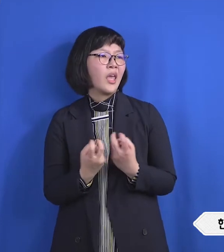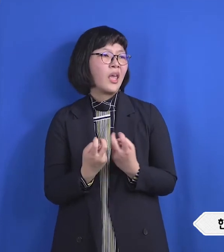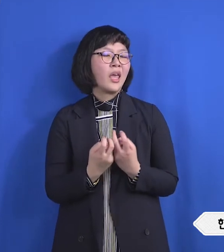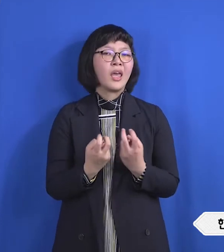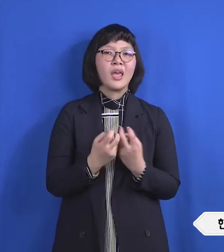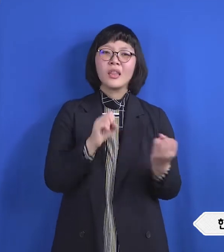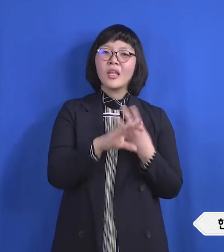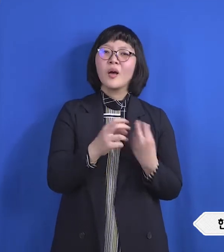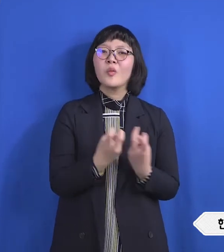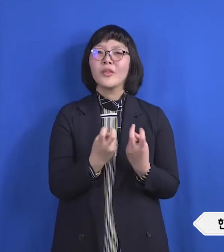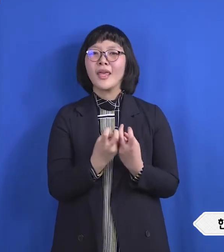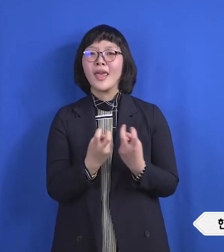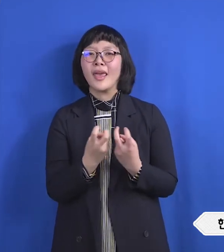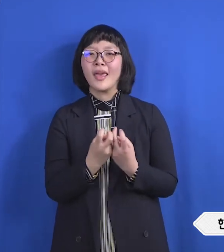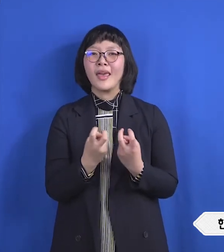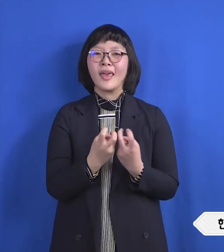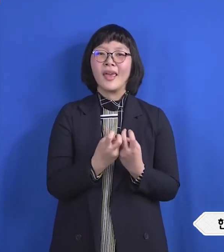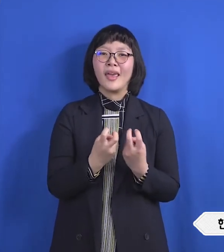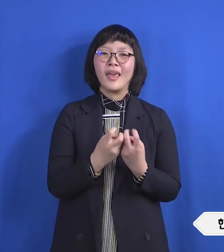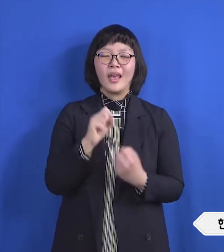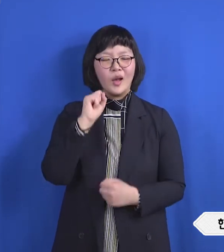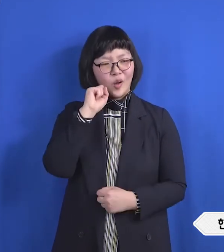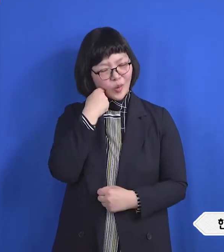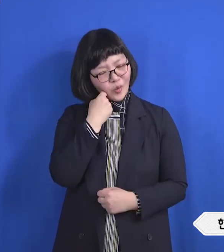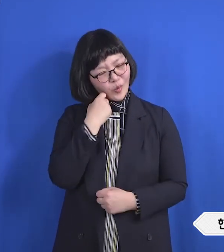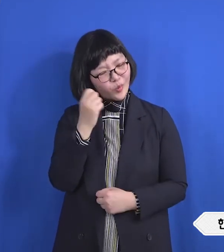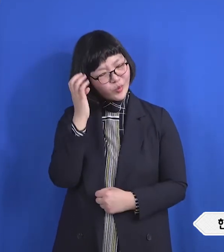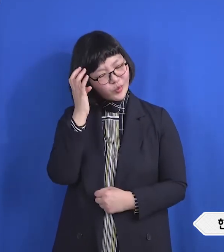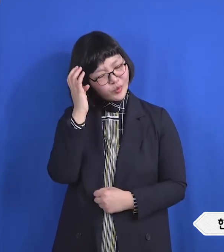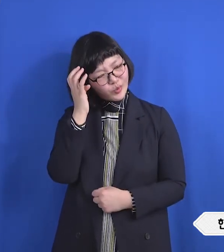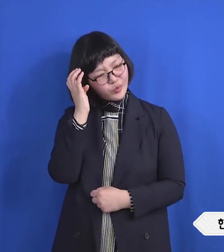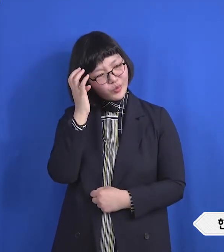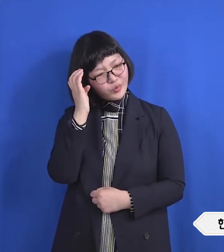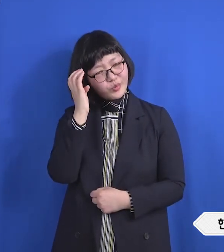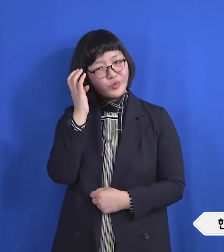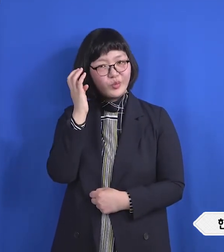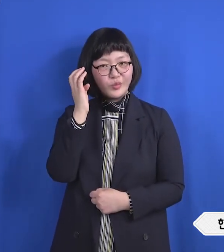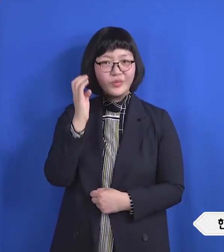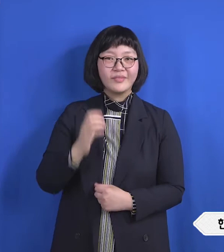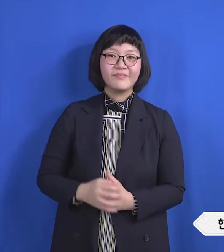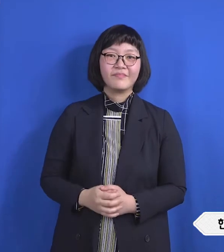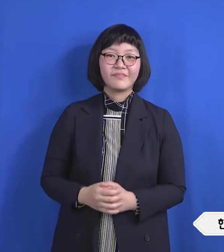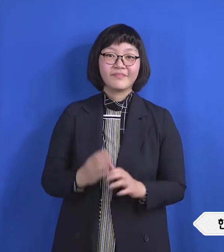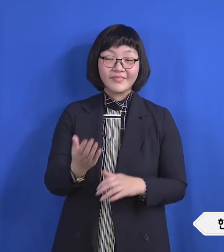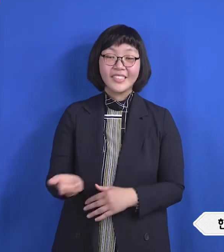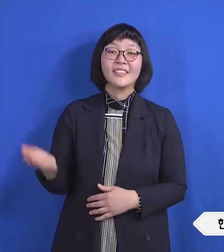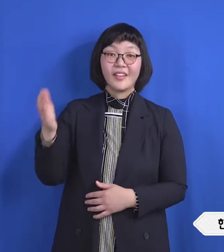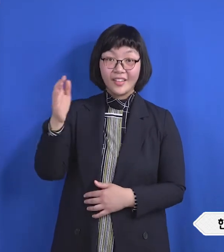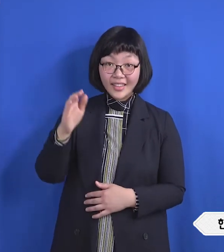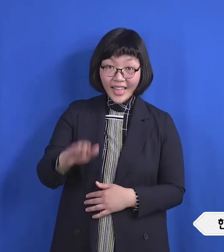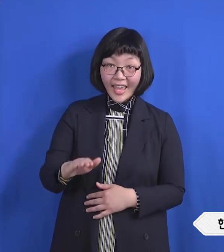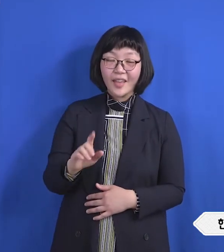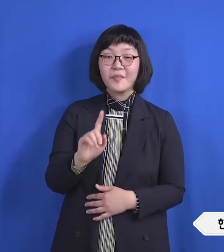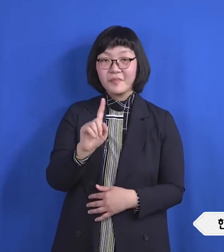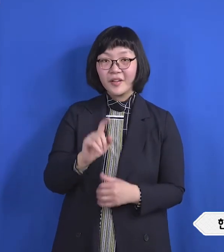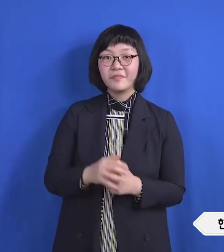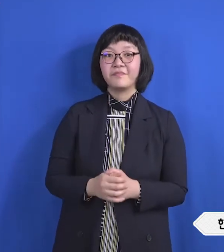같고, 그래서 참 이게 대답하기가 쉽지 않은 문제입니다. 그런데